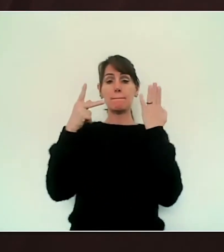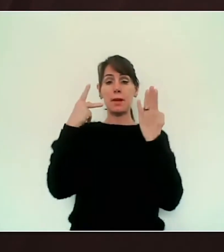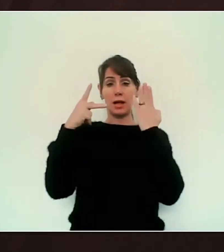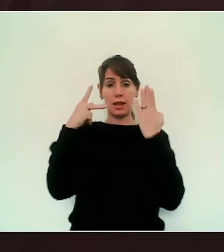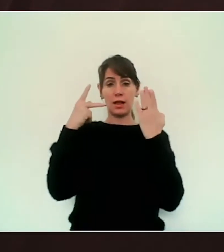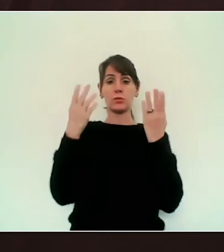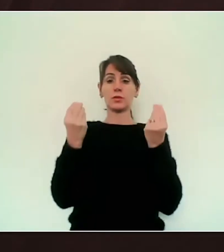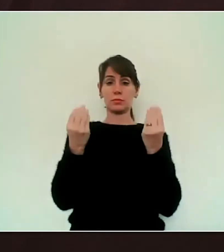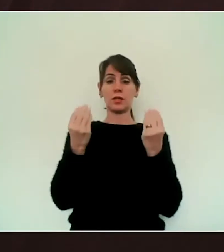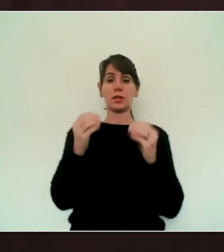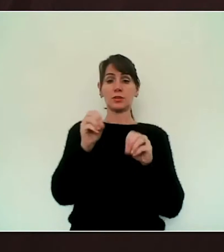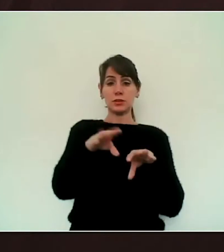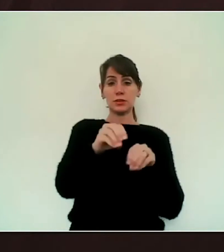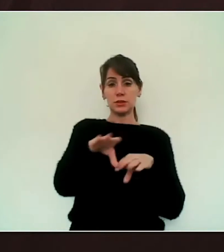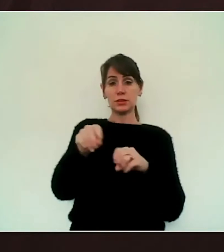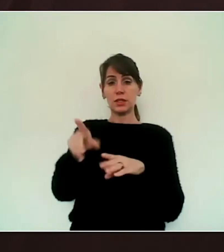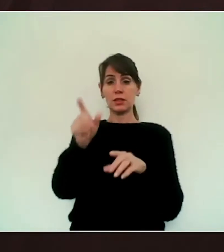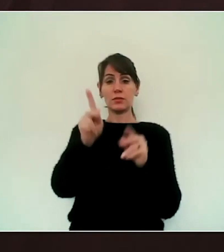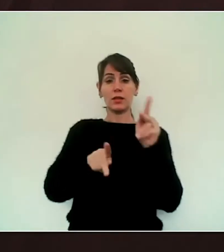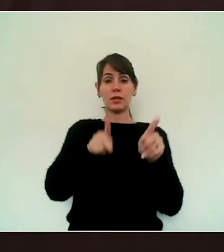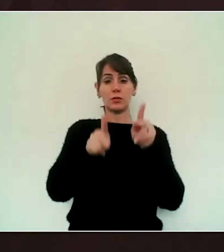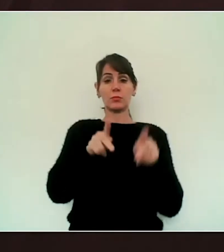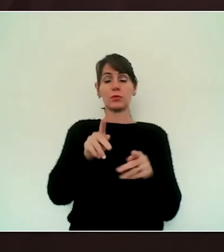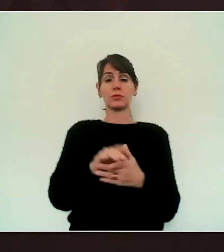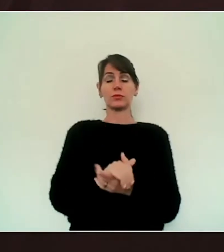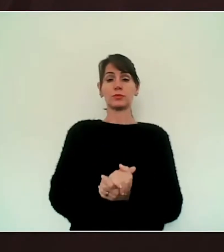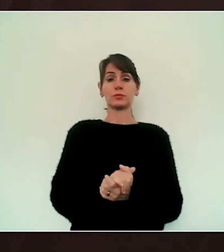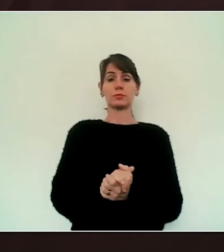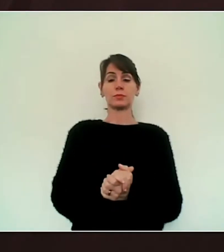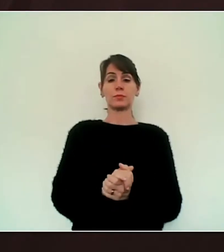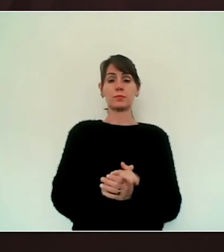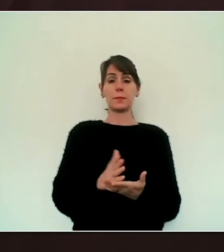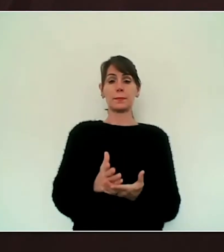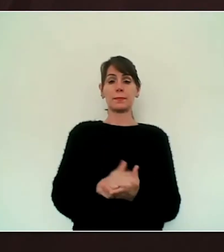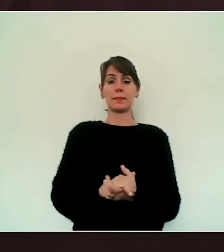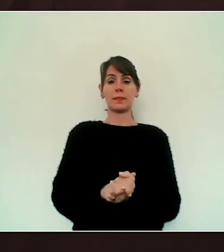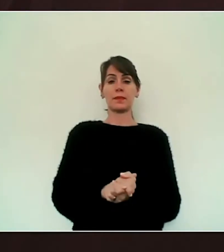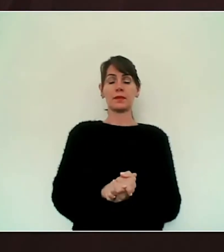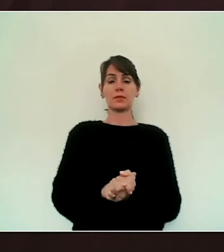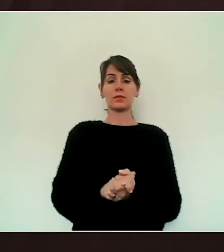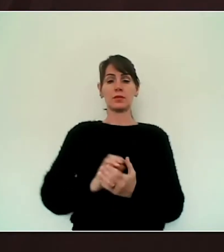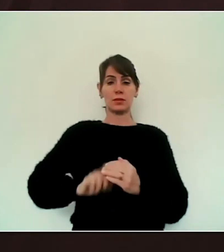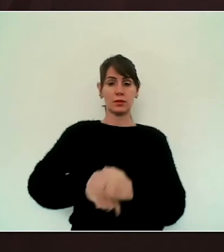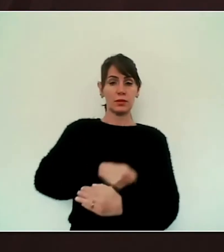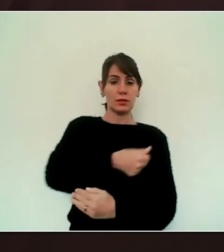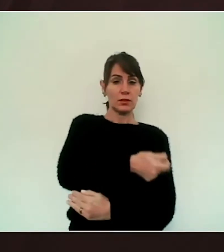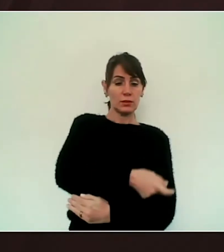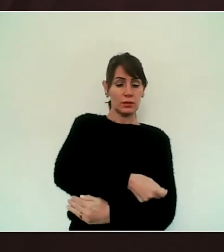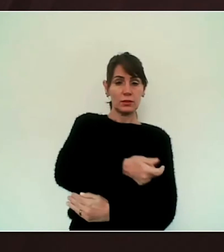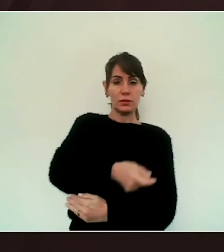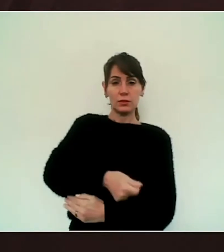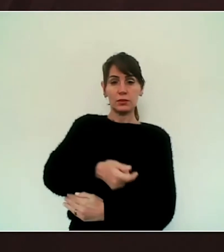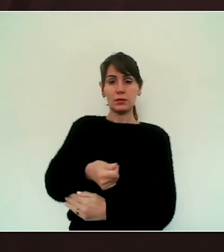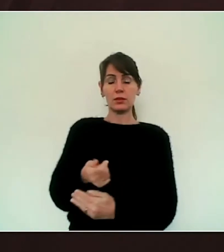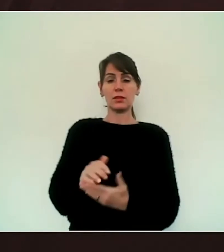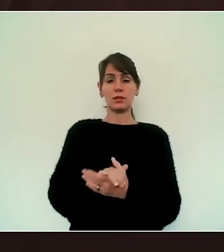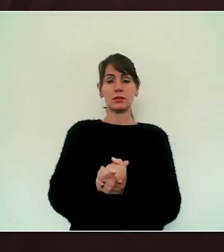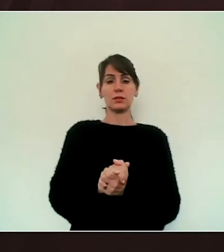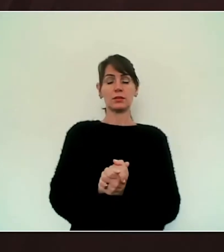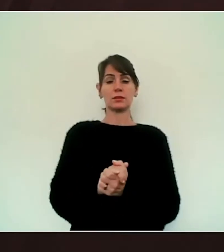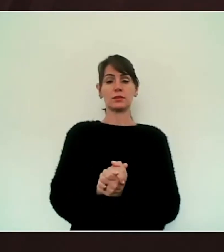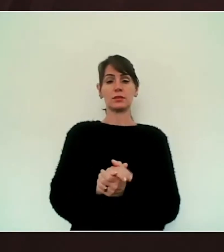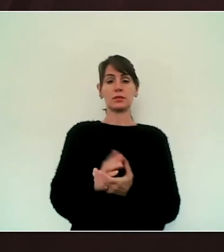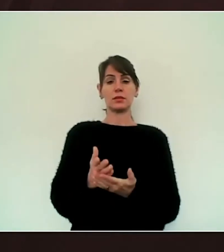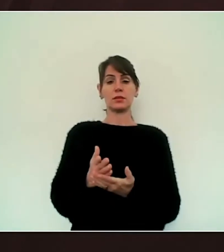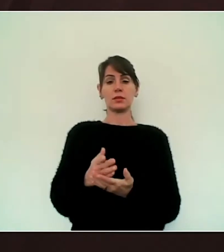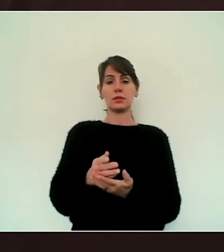a semear. E ao semear, uma parte caiu à beira do caminho, e vindo as aves a comeram, outra parte caiu em